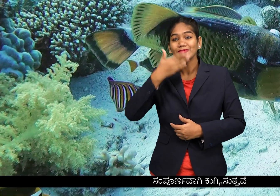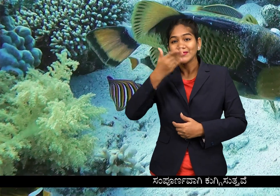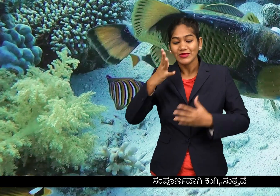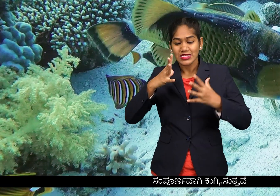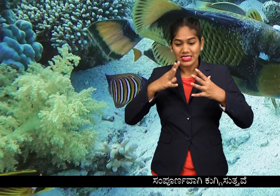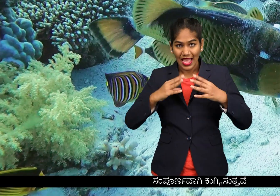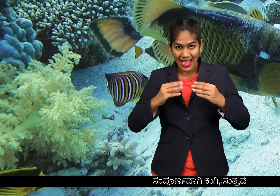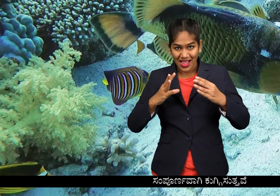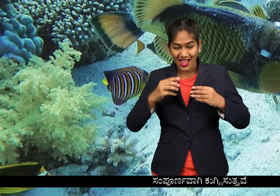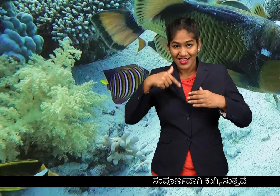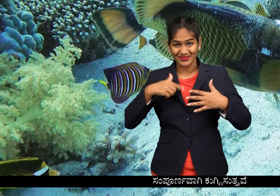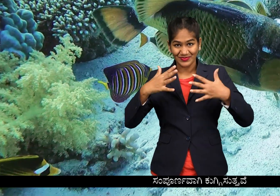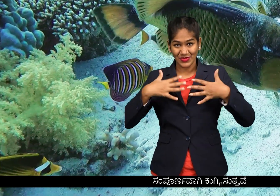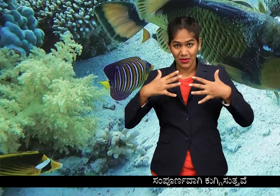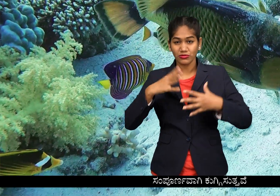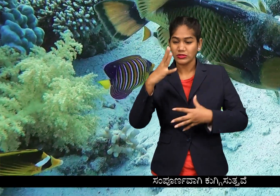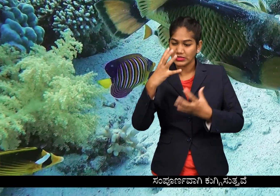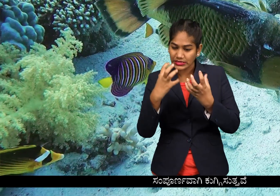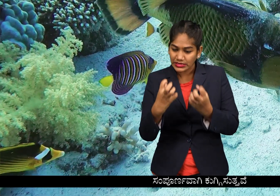ಸಂಪೂರ್ಣವಾಗಿ ಕುಗ್ಗಿಸುತ್ತದೆ.